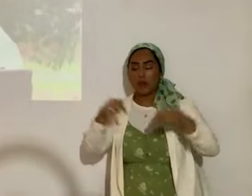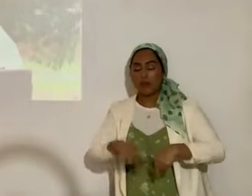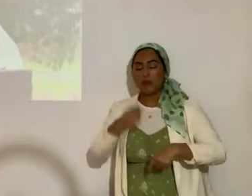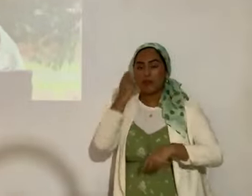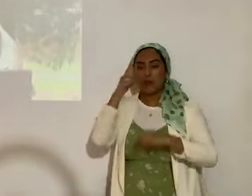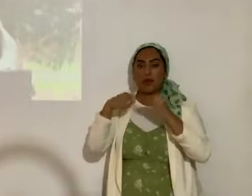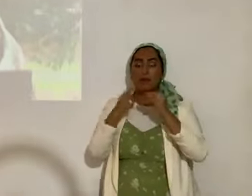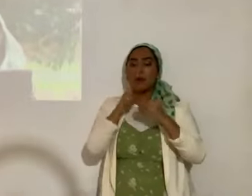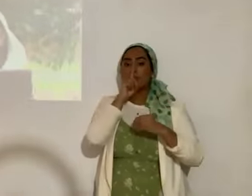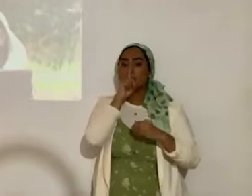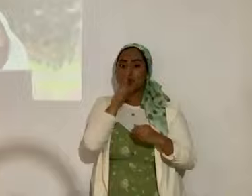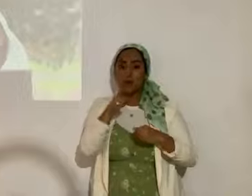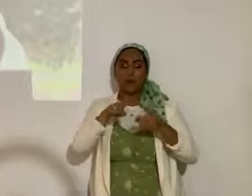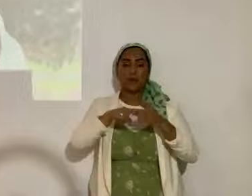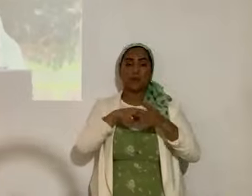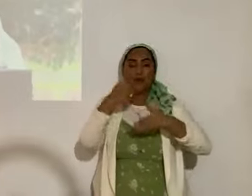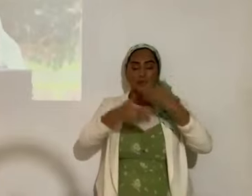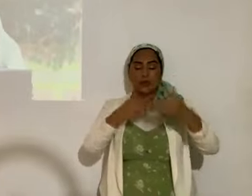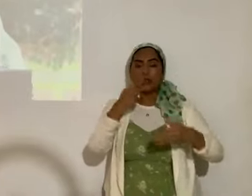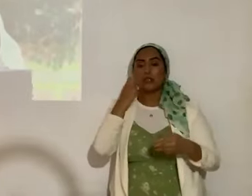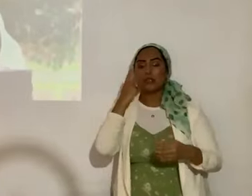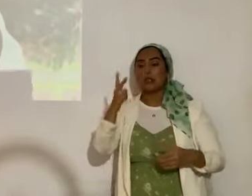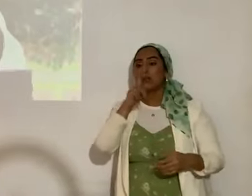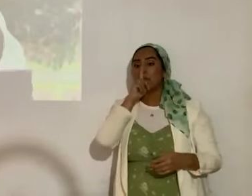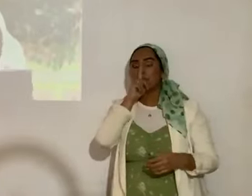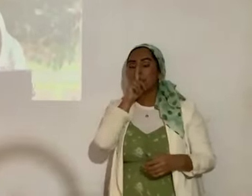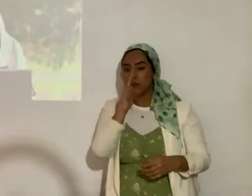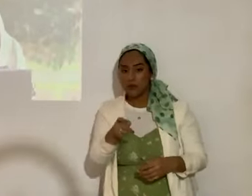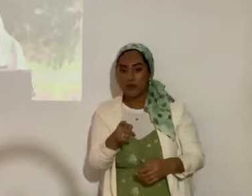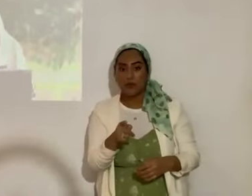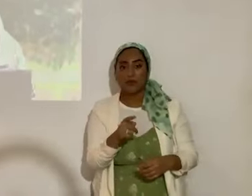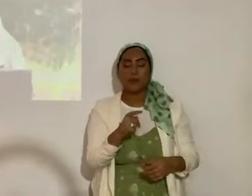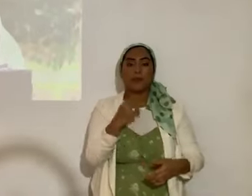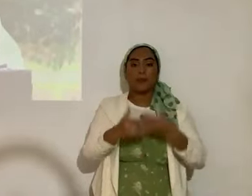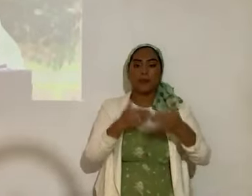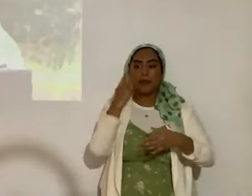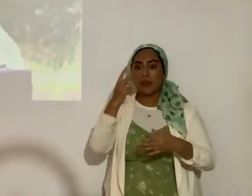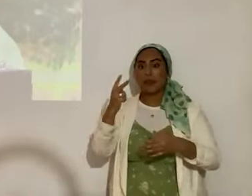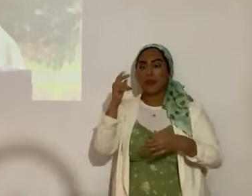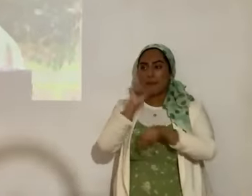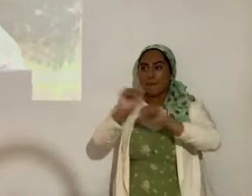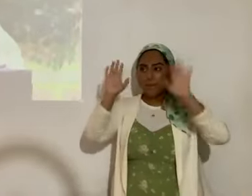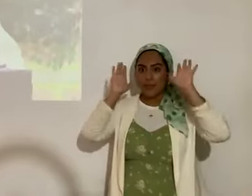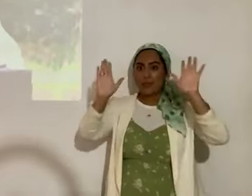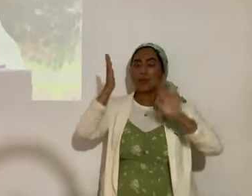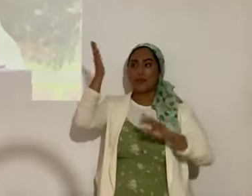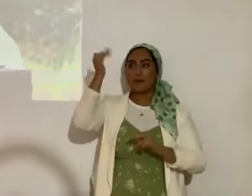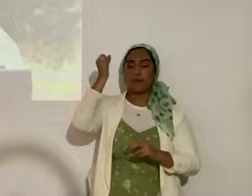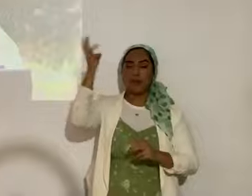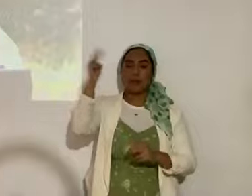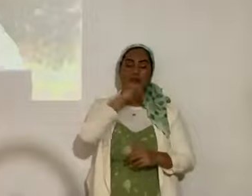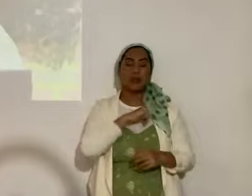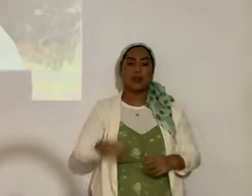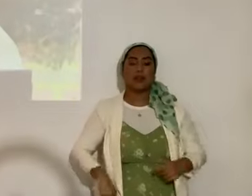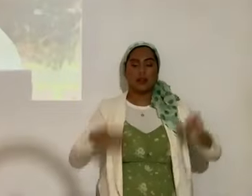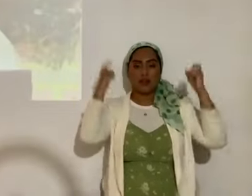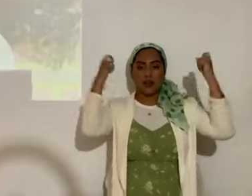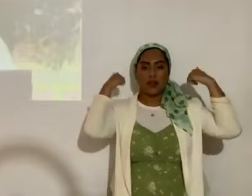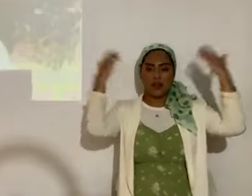conocimiento de la verdad y empiezan a ver la verdad escudriñar la verdad y empiezan a ver las maravillas de aleluya